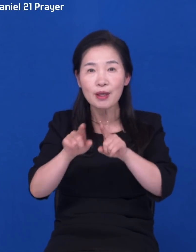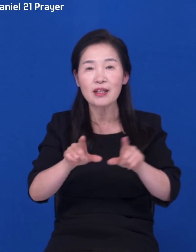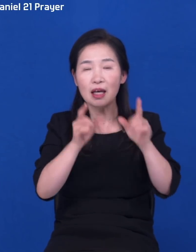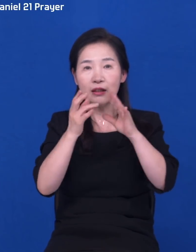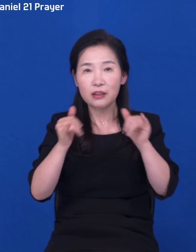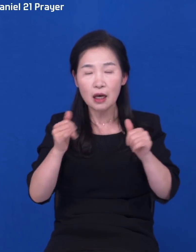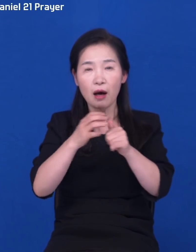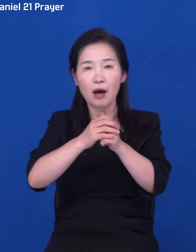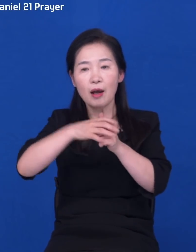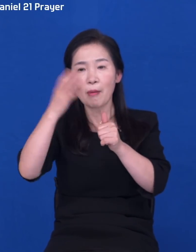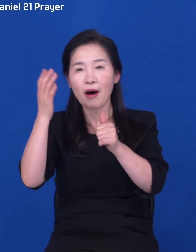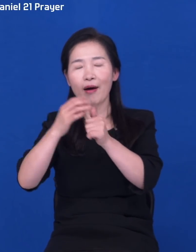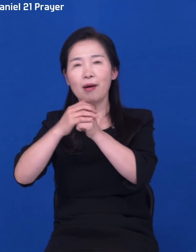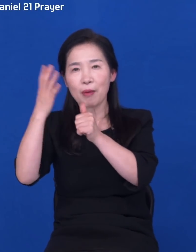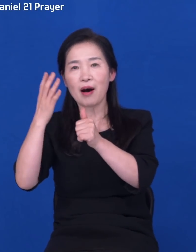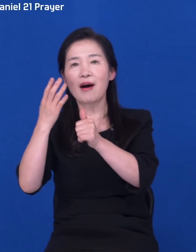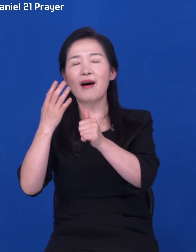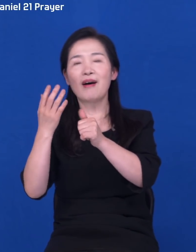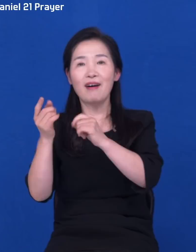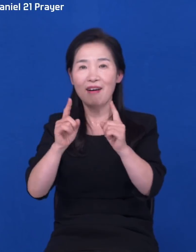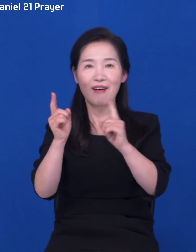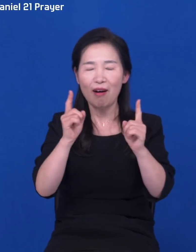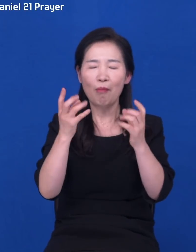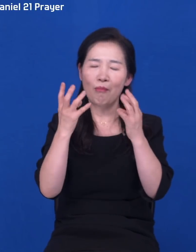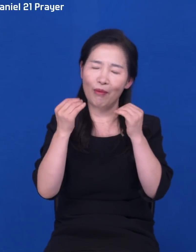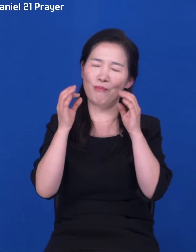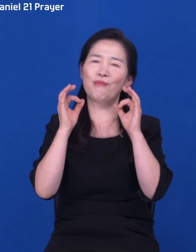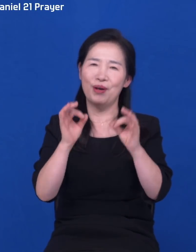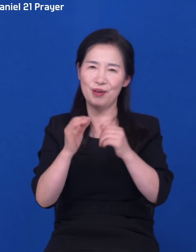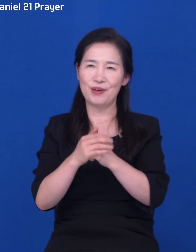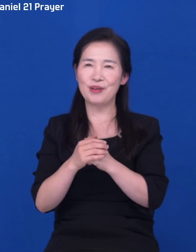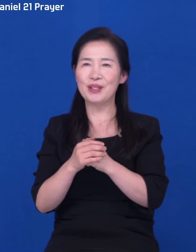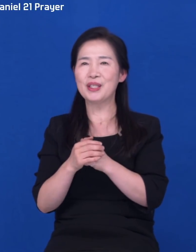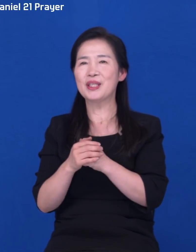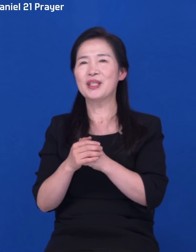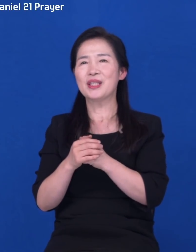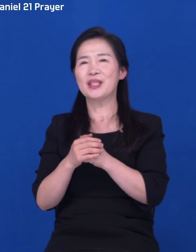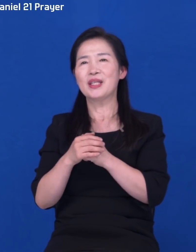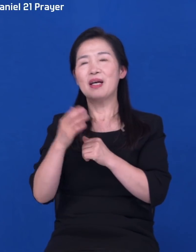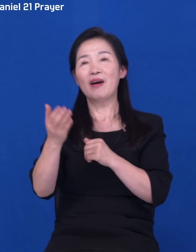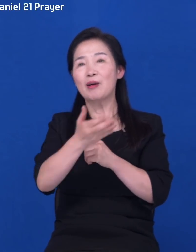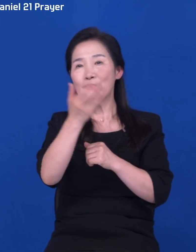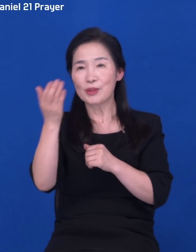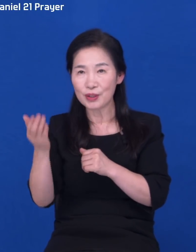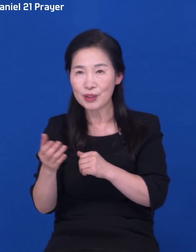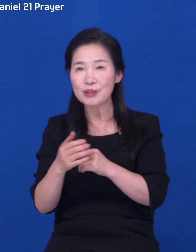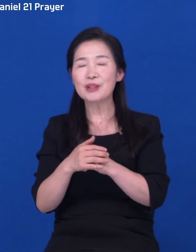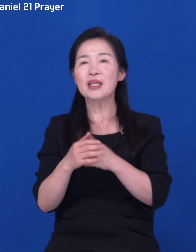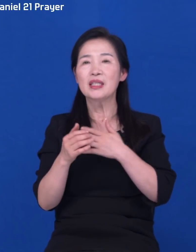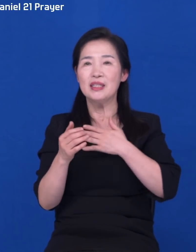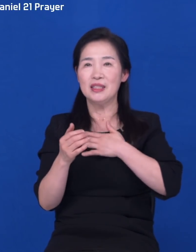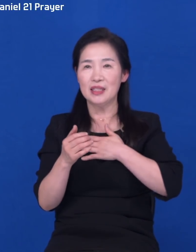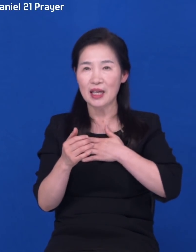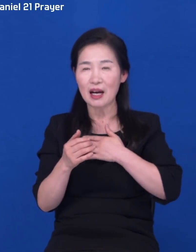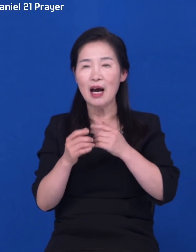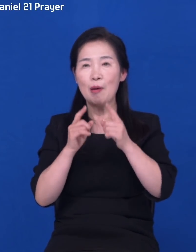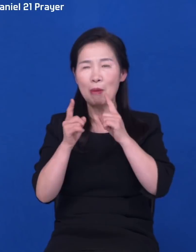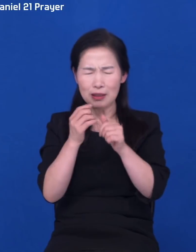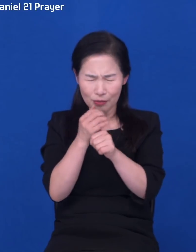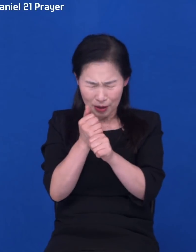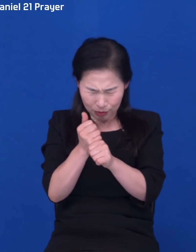거예요. 지금 이 자리에 계신 분들, 실은 제가 가장 중요한 게 제가 왜 그렇게 말씀을 기를 쓰고